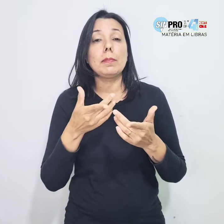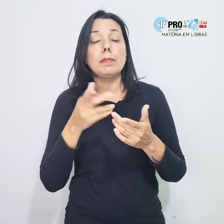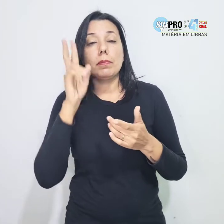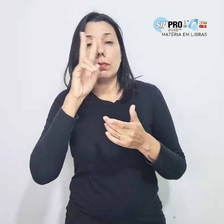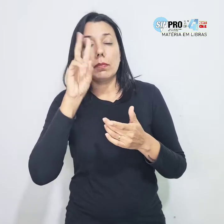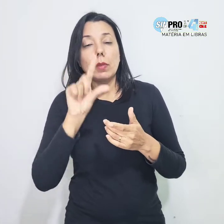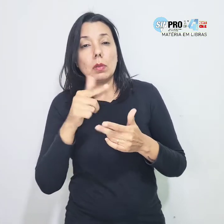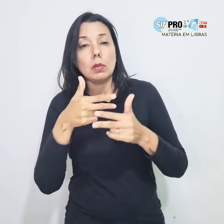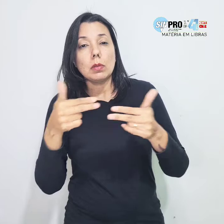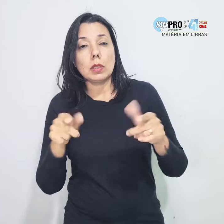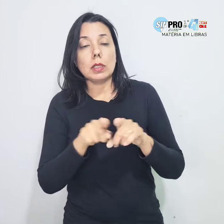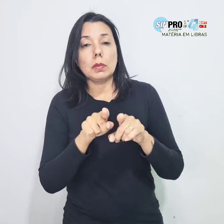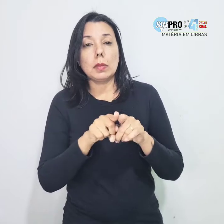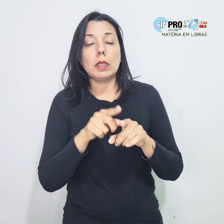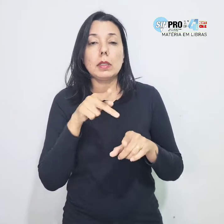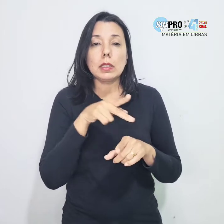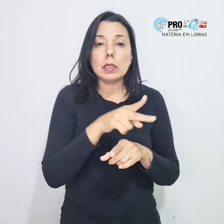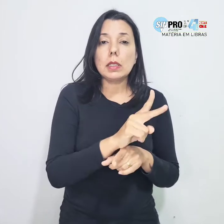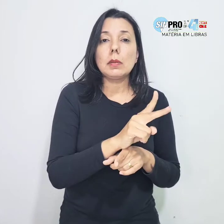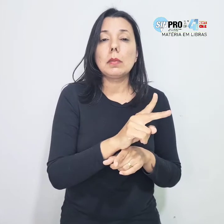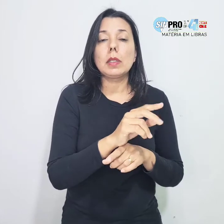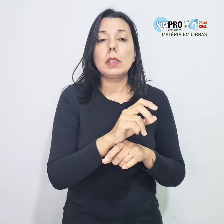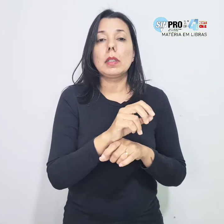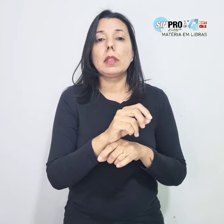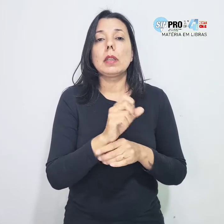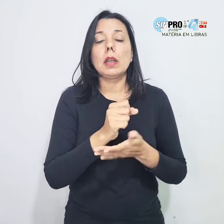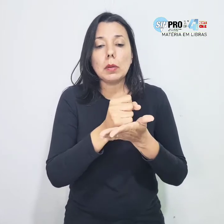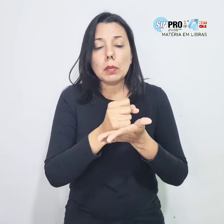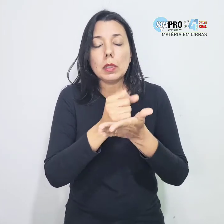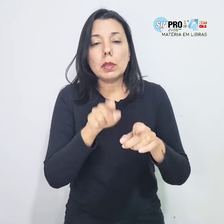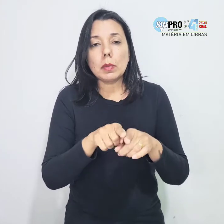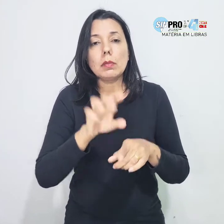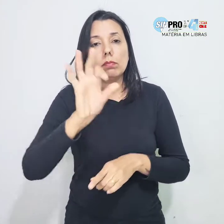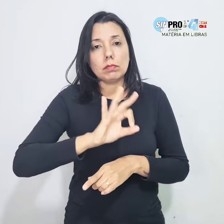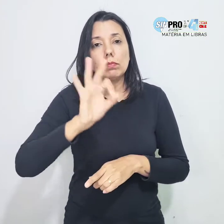outras medidas concomitantes contribuíram para esses percentuais.